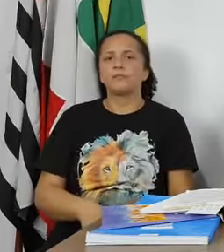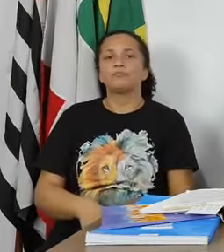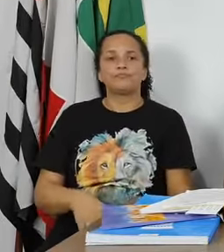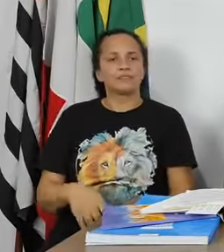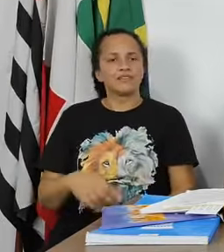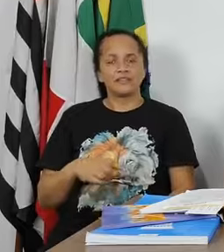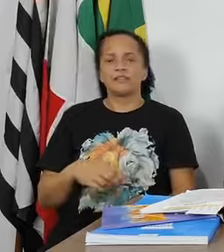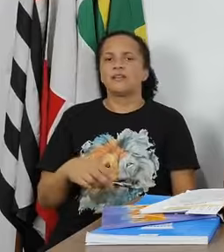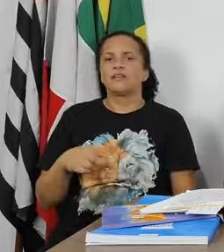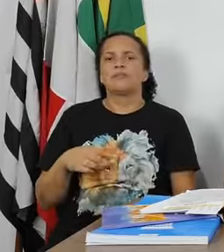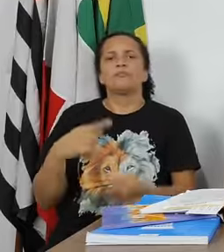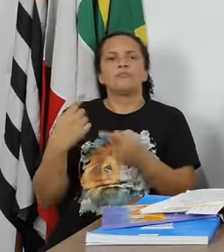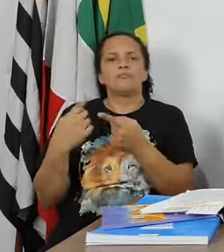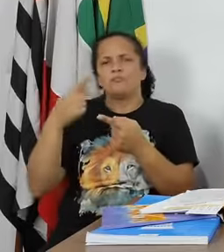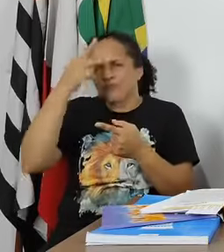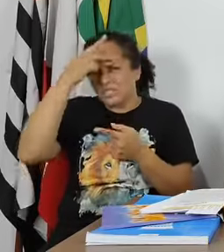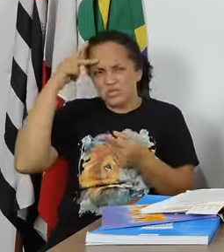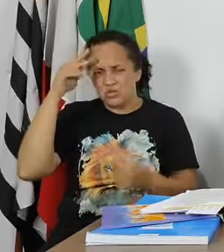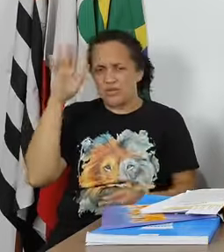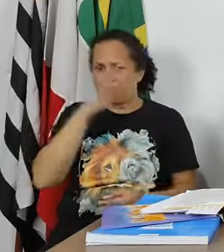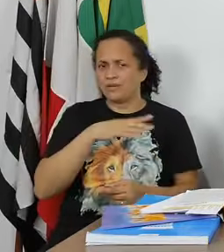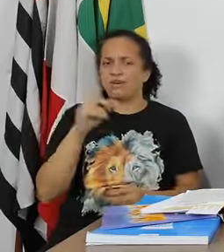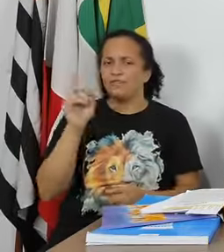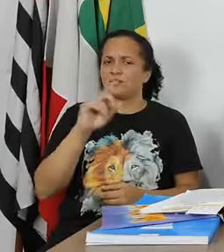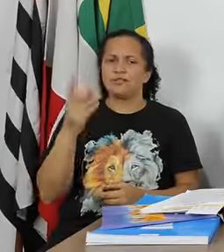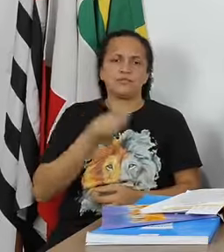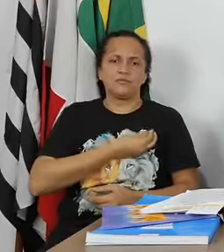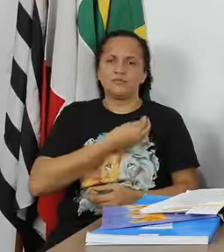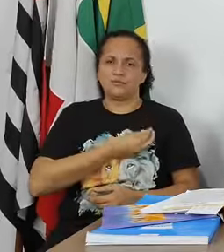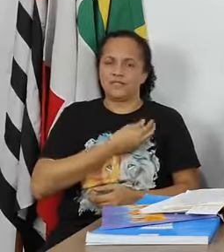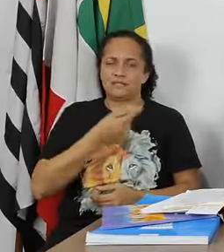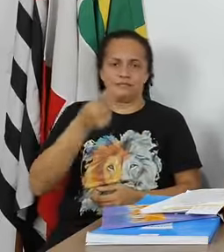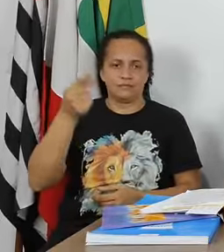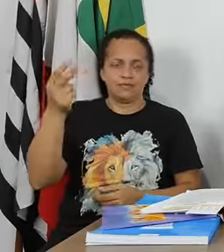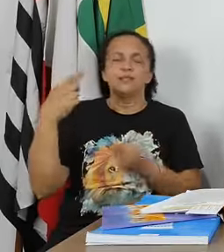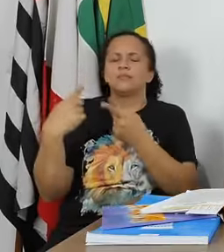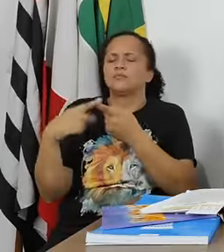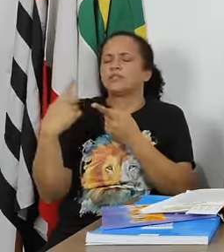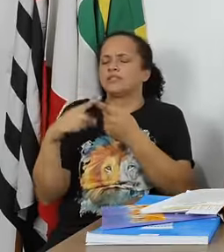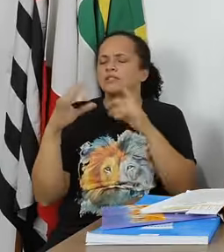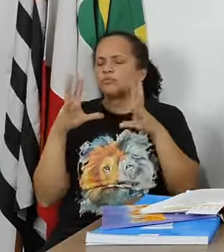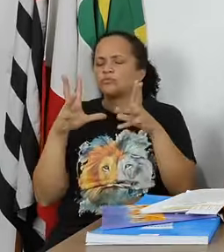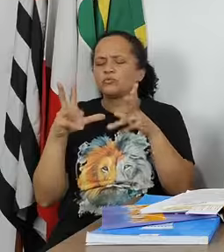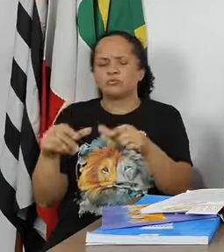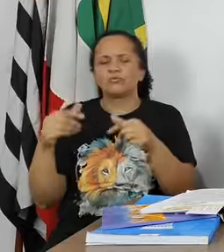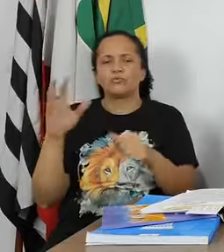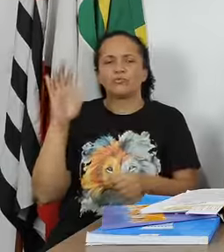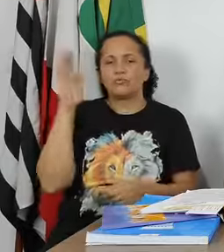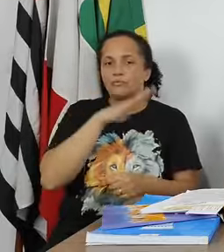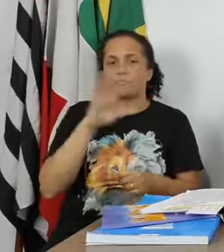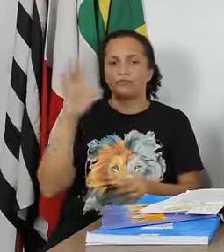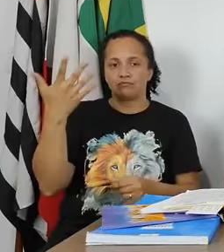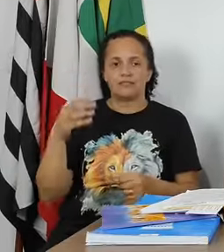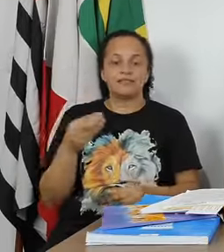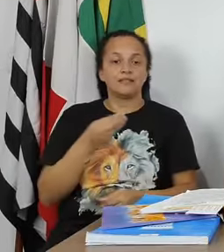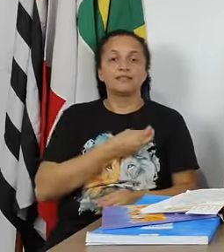irão avante, porque a sua insensatez será toda evidente, como também aconteceu com